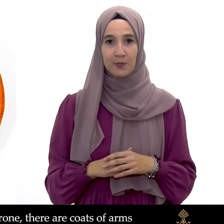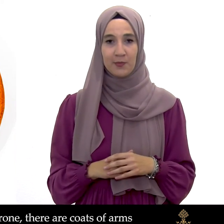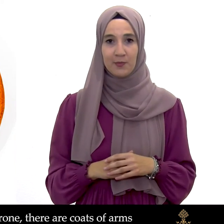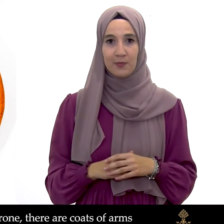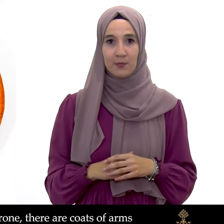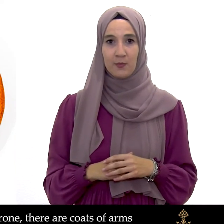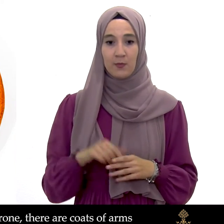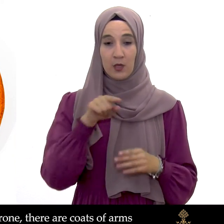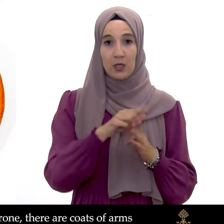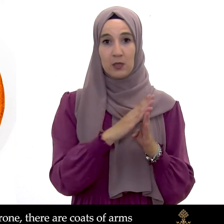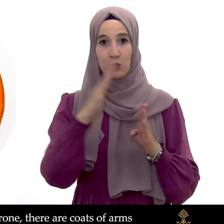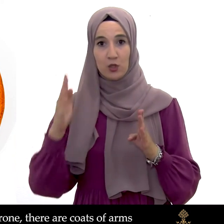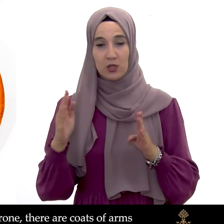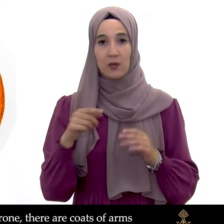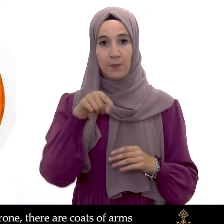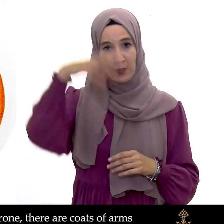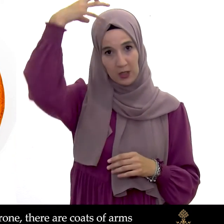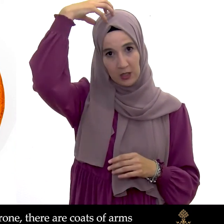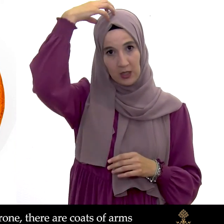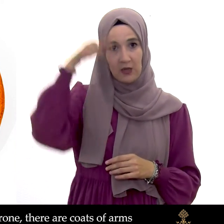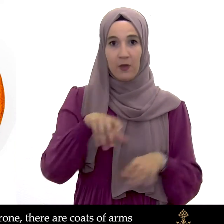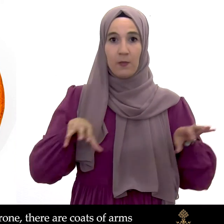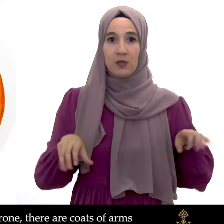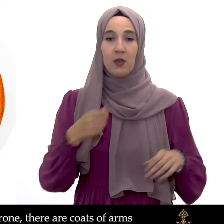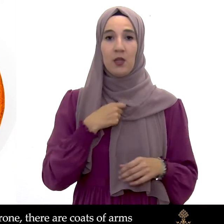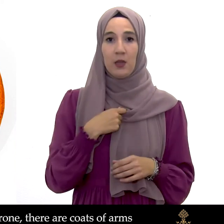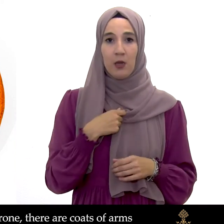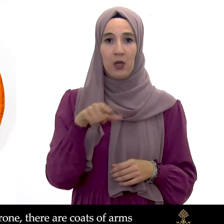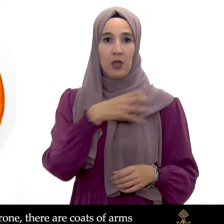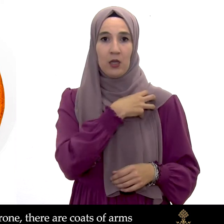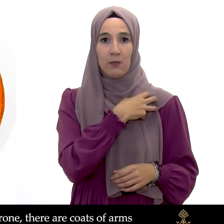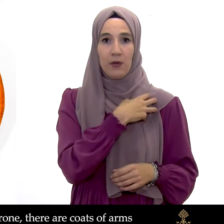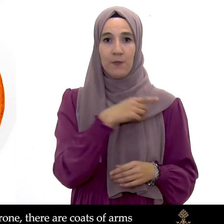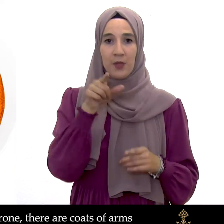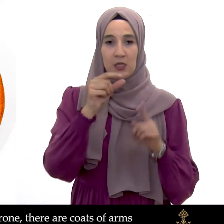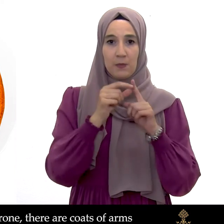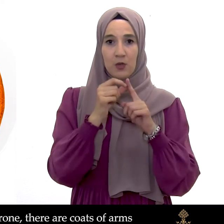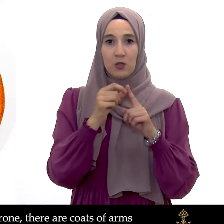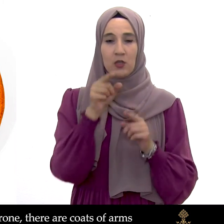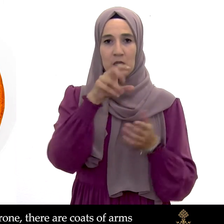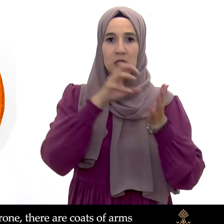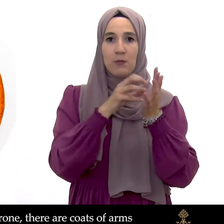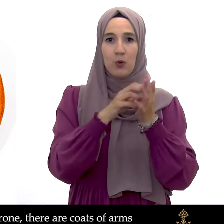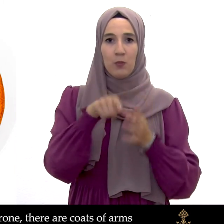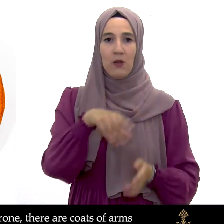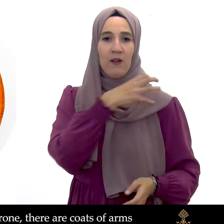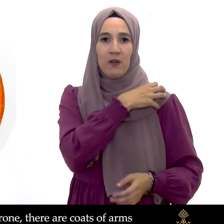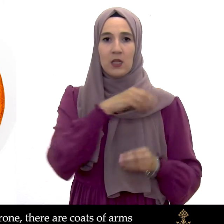Sa bočnih strana kraljevog prijestolja nalaze se grbovi s heraldičkim simbolima vladarske porodice